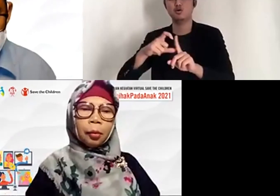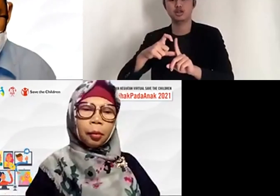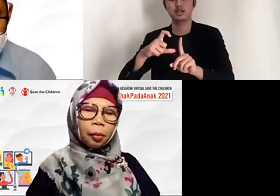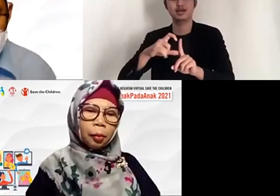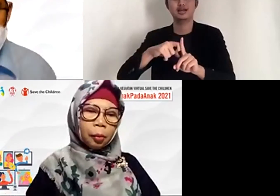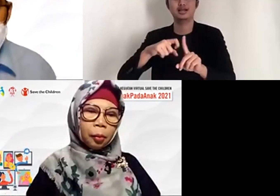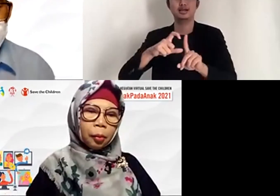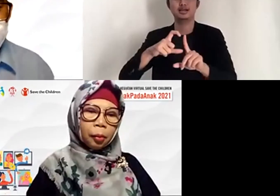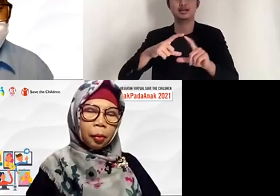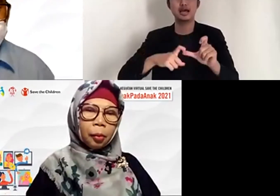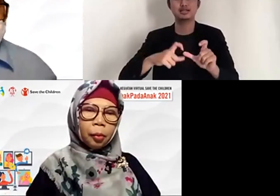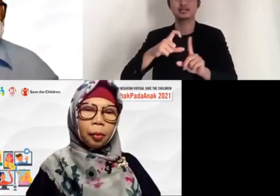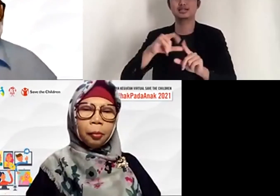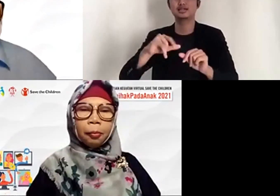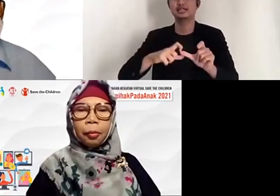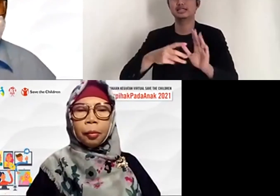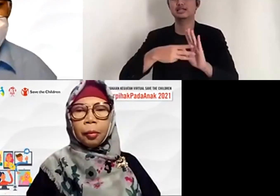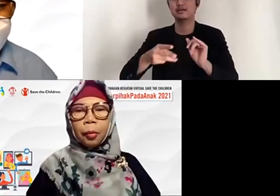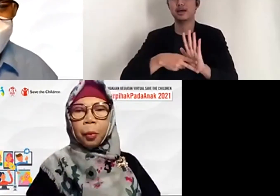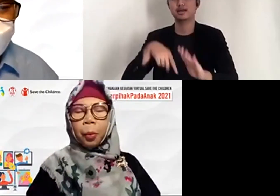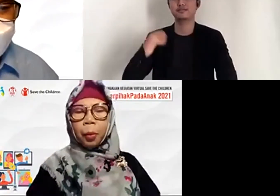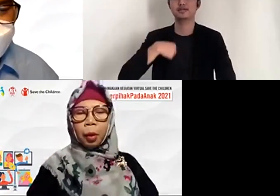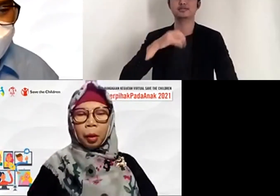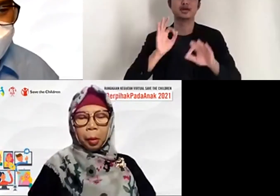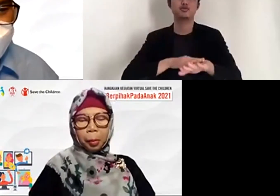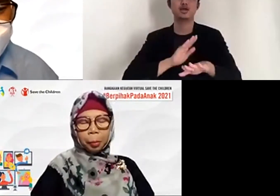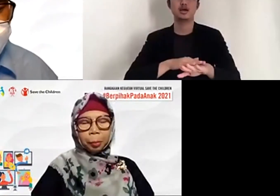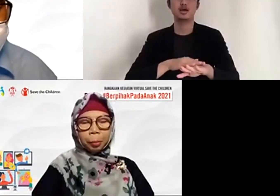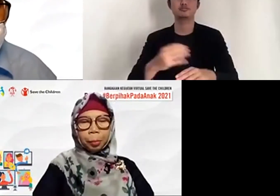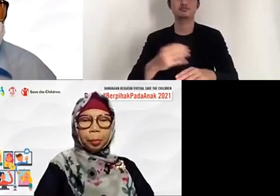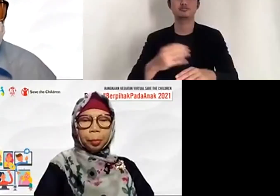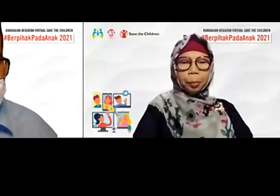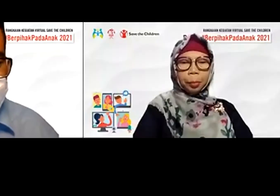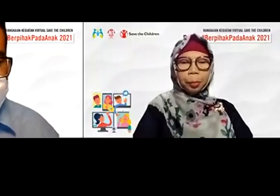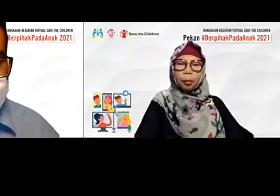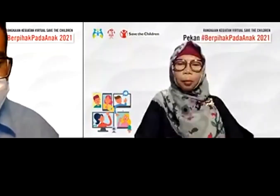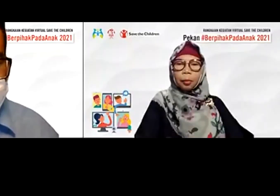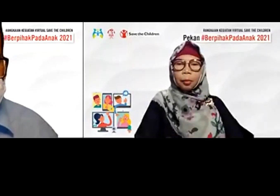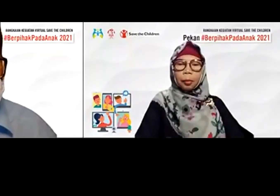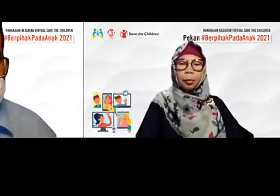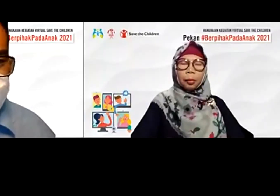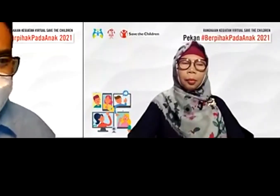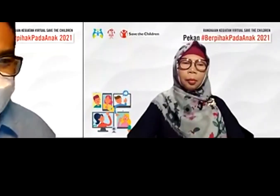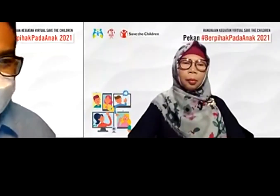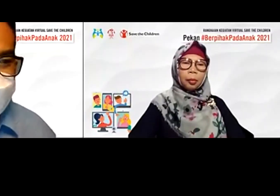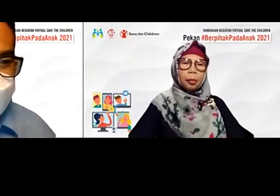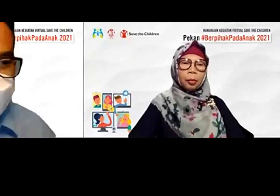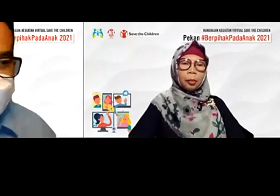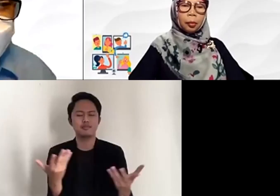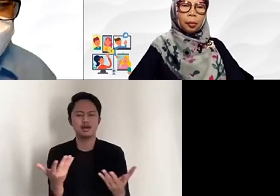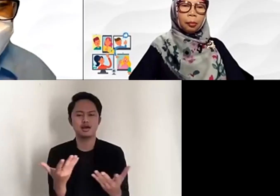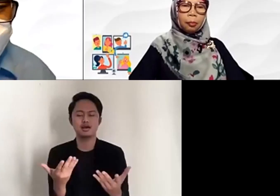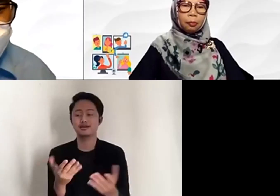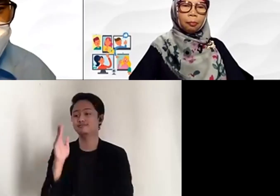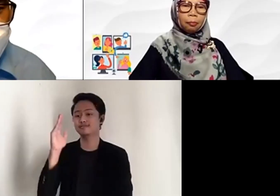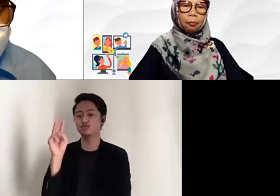Kemendikbud Ristek, untuk menanggapi apa-apa saja yang esensial dari yang disampaikan oleh 3